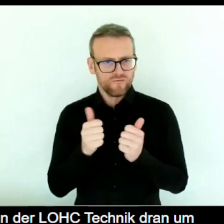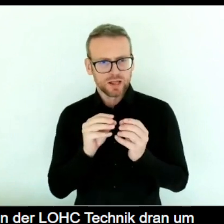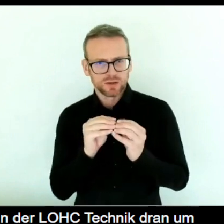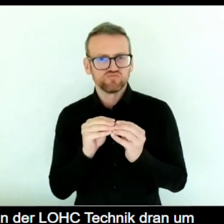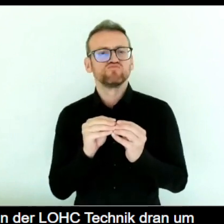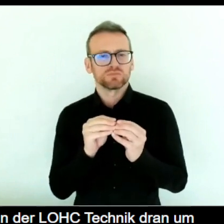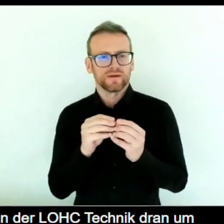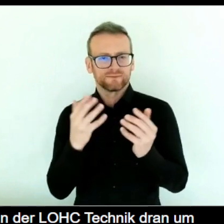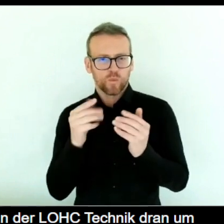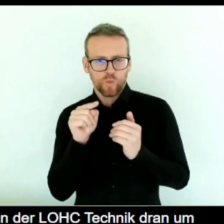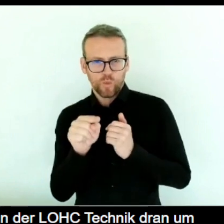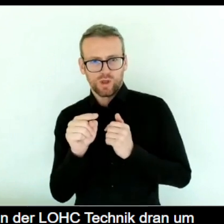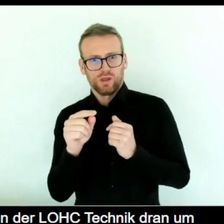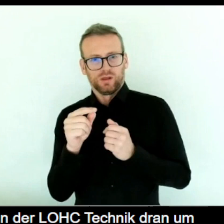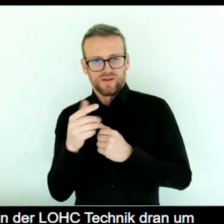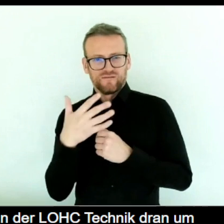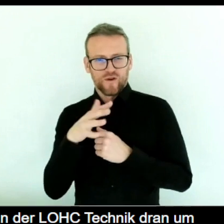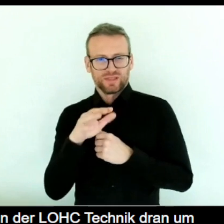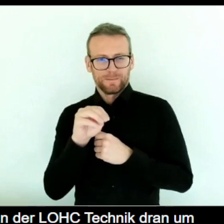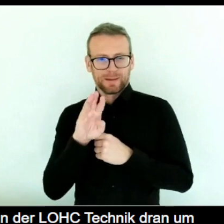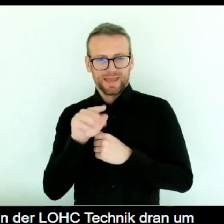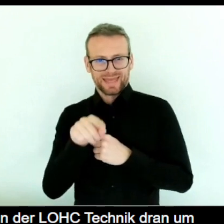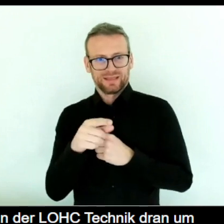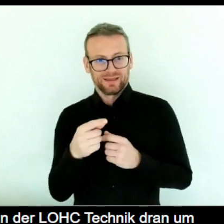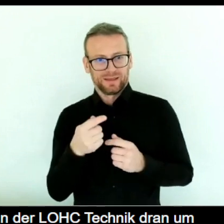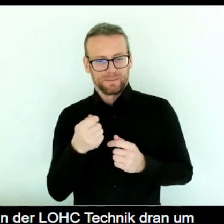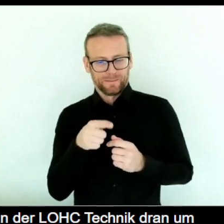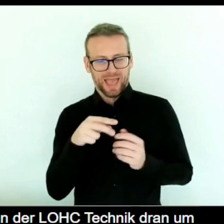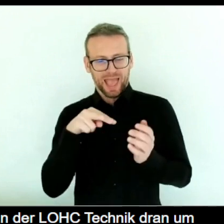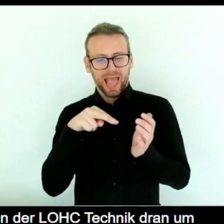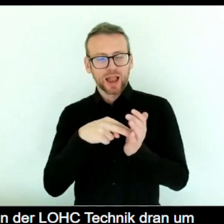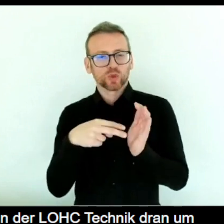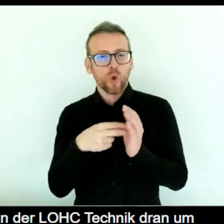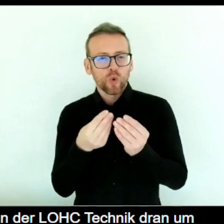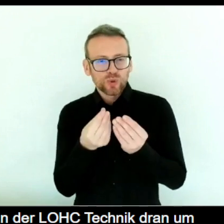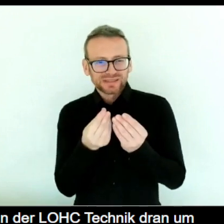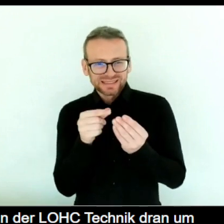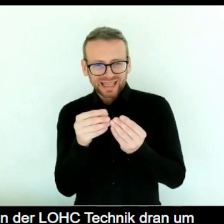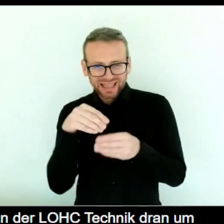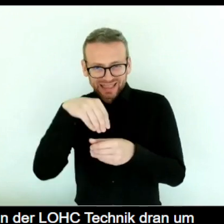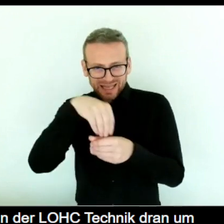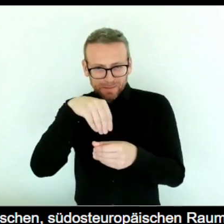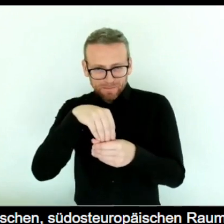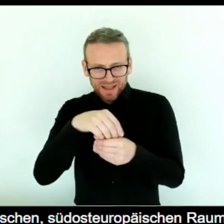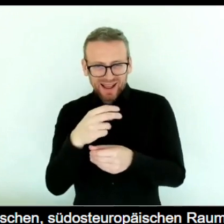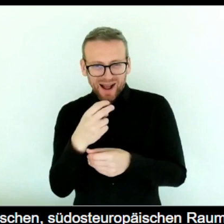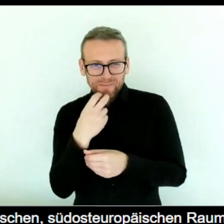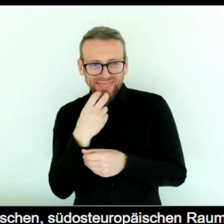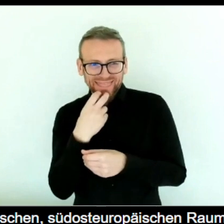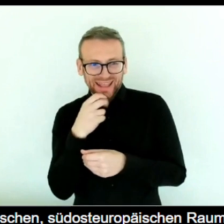PEM-Elektrolyseur. Bei Robert Bosch GmbH in Bamberg Großserienfertigung,